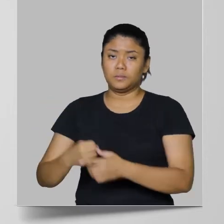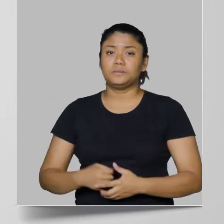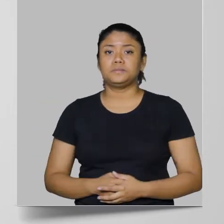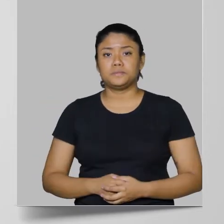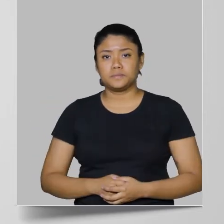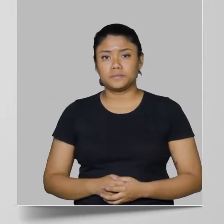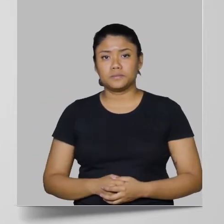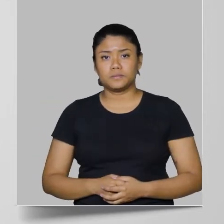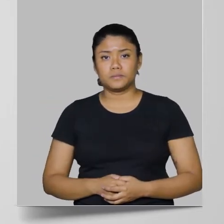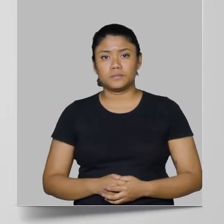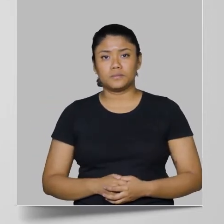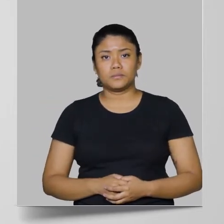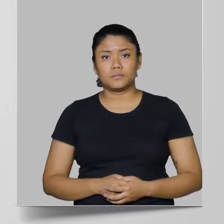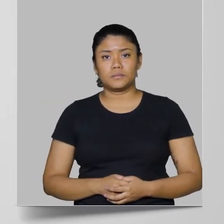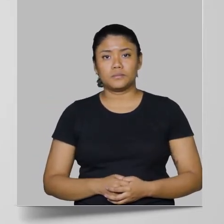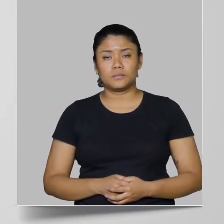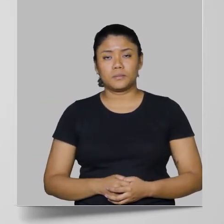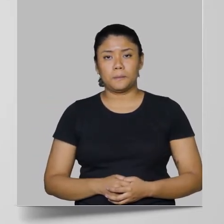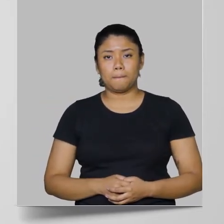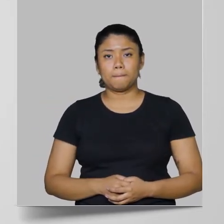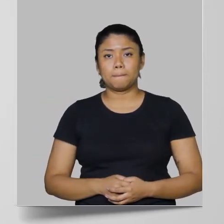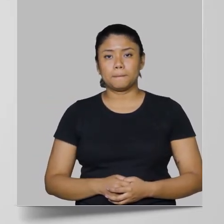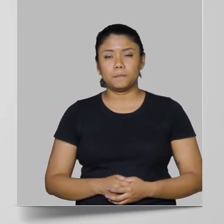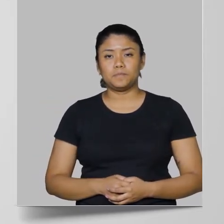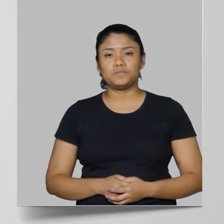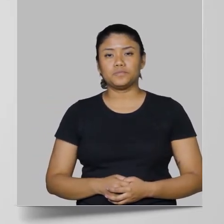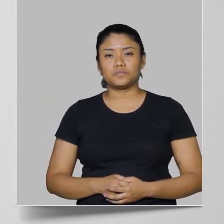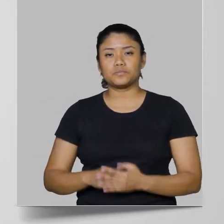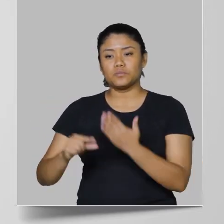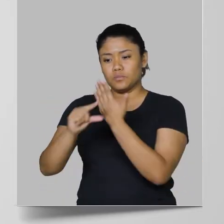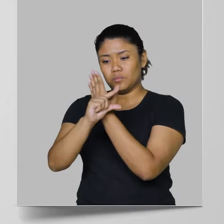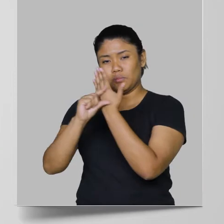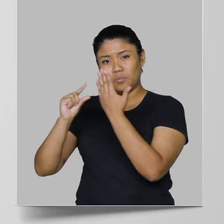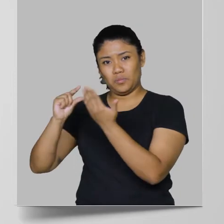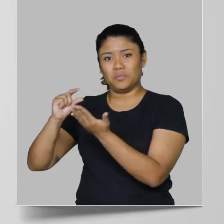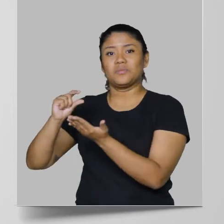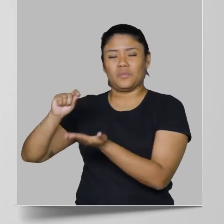sociais. Então, assim, posso pegar um exemplo,